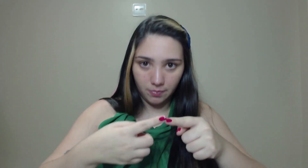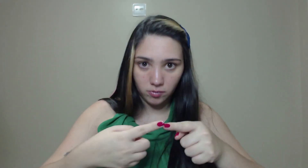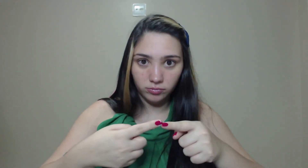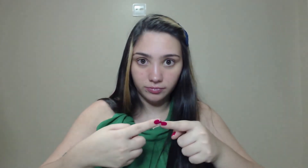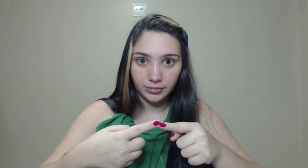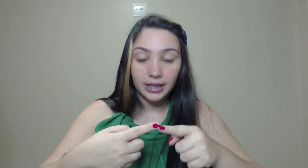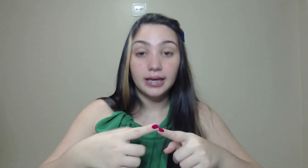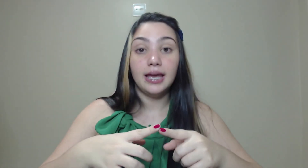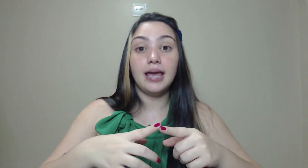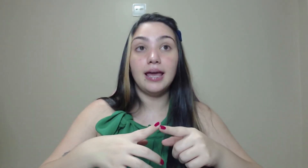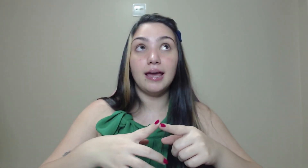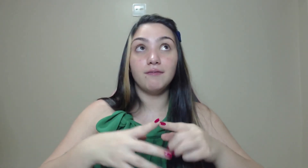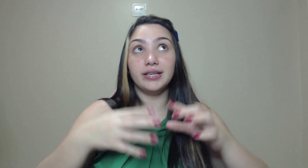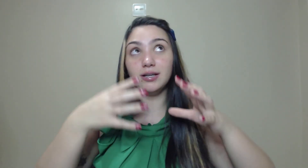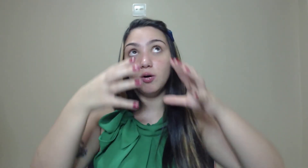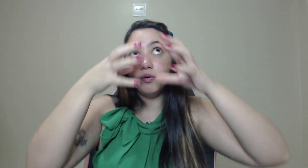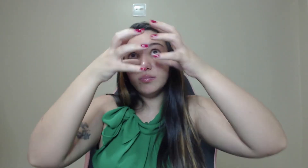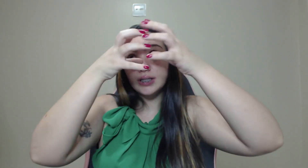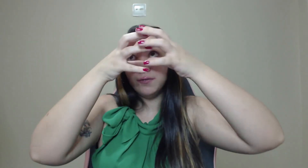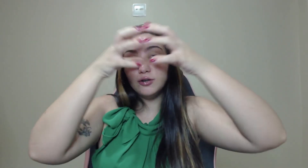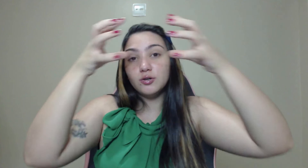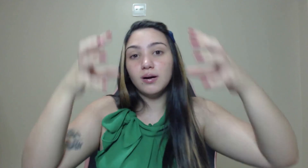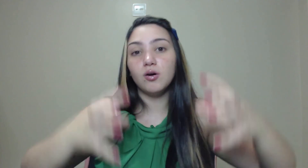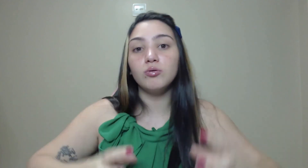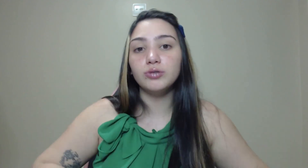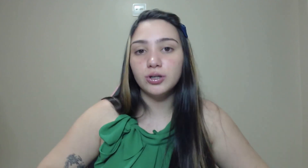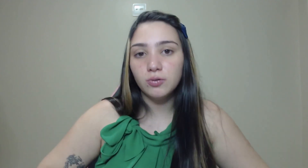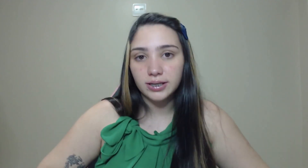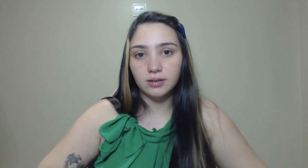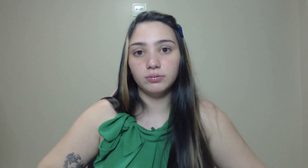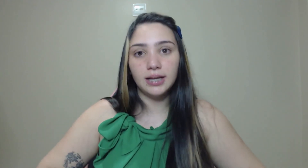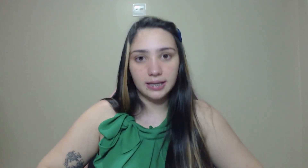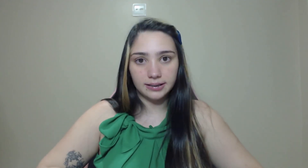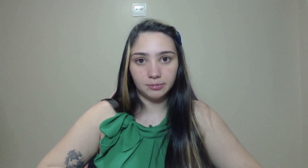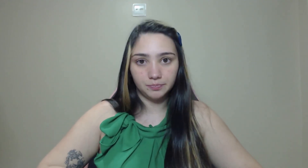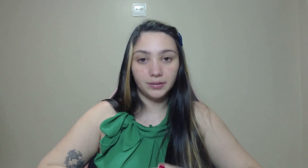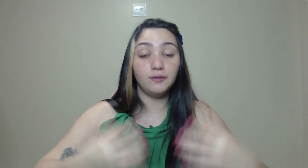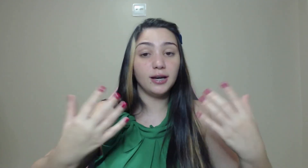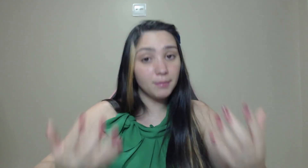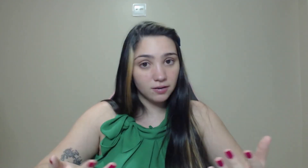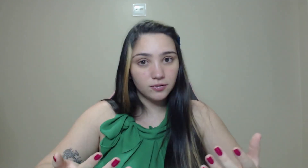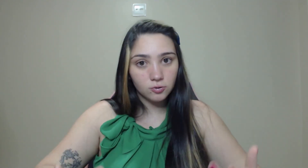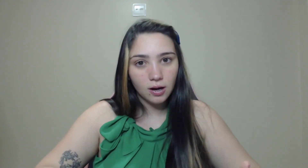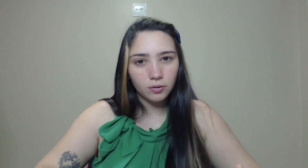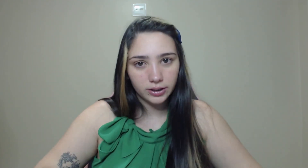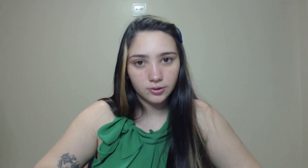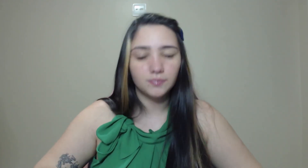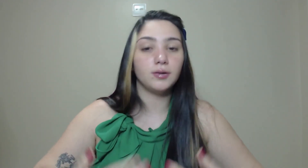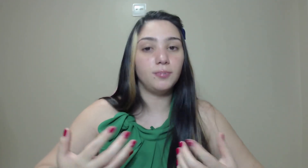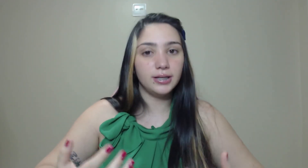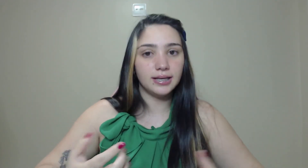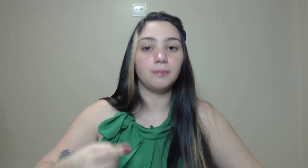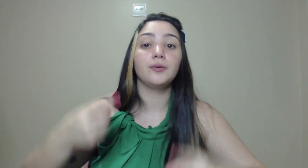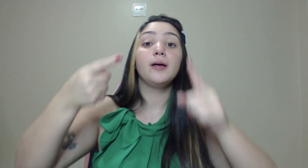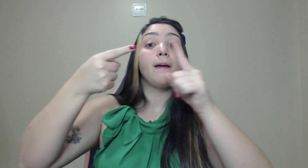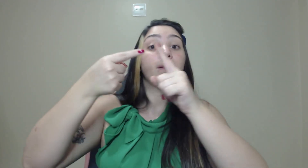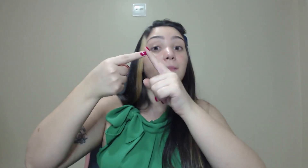bom? Vai ser como se fosse uma continuação da lista. E fica bem visual isso. Então, por exemplo,